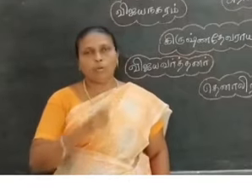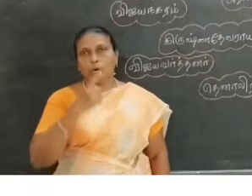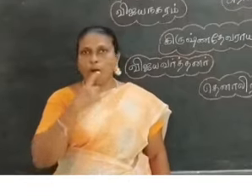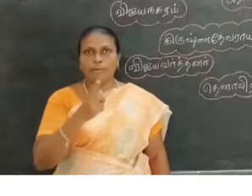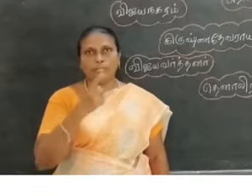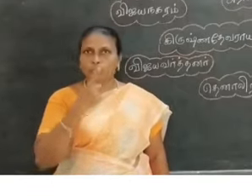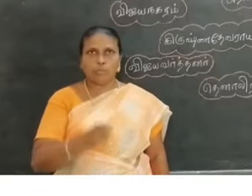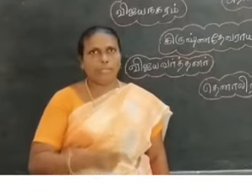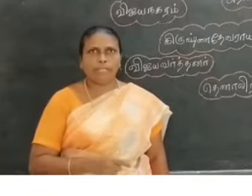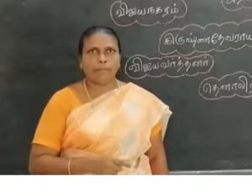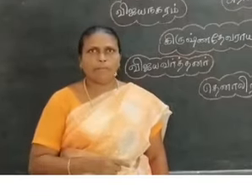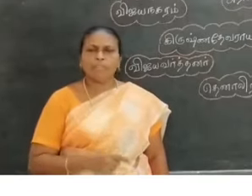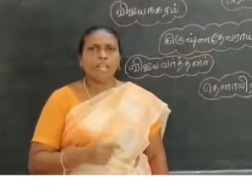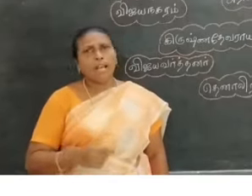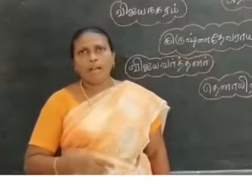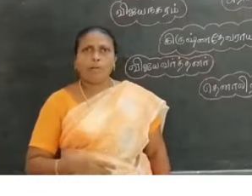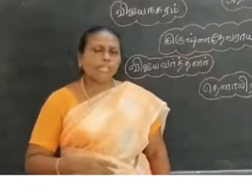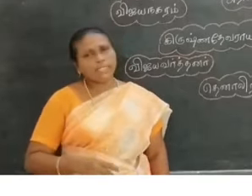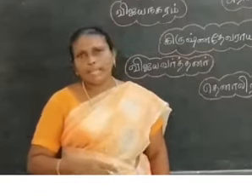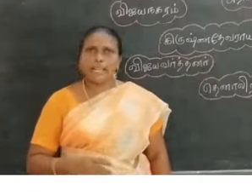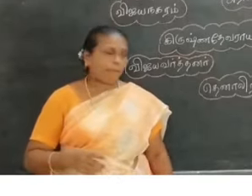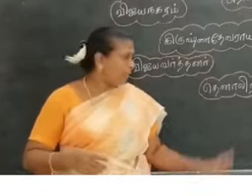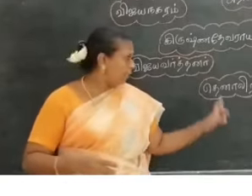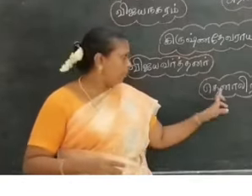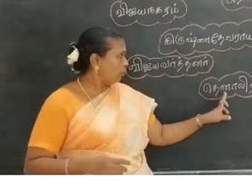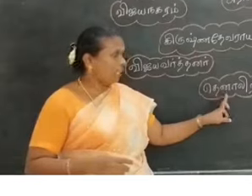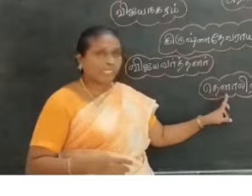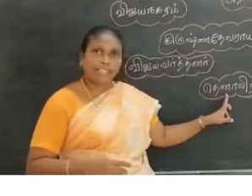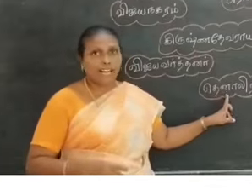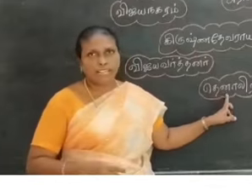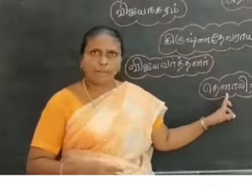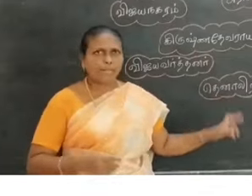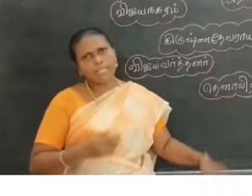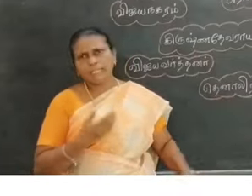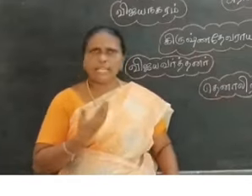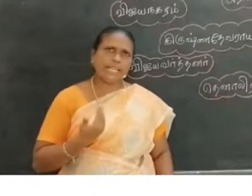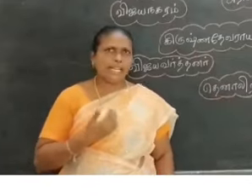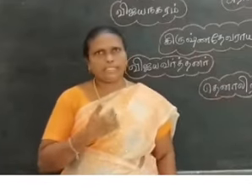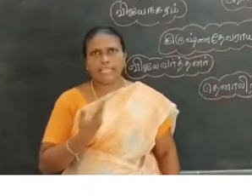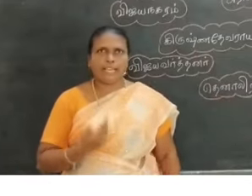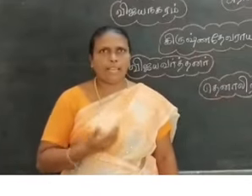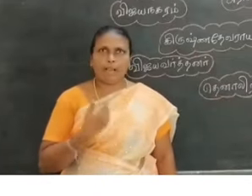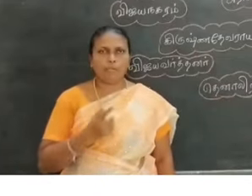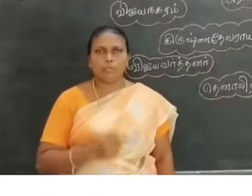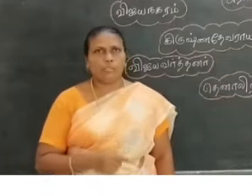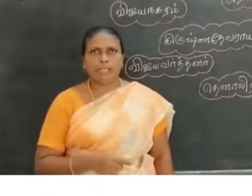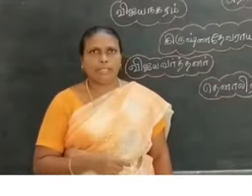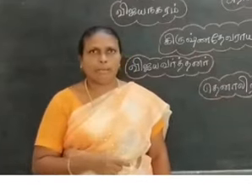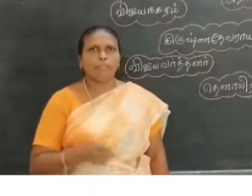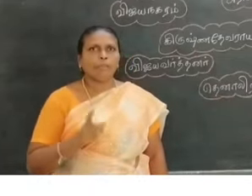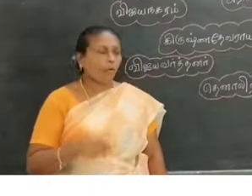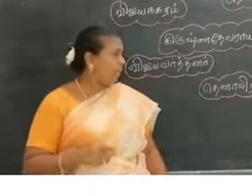செய்யணும் அப்படின்னு சொன்னாரு. உடனே சரி அப்படின்னு என்ன சொல்றாரு தெனாலிராமன், சரி நான் செய்யறேன் அப்படின்னு சொன்னாரு.